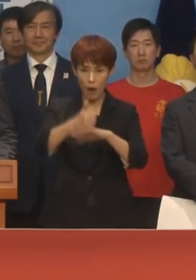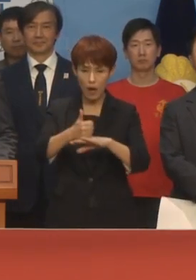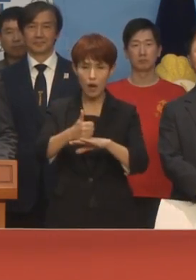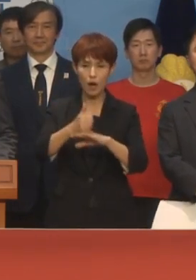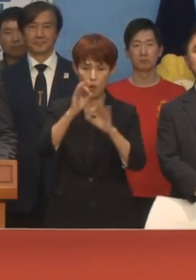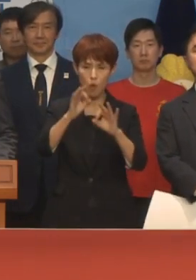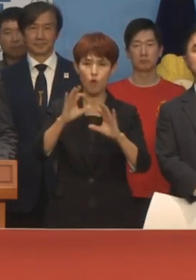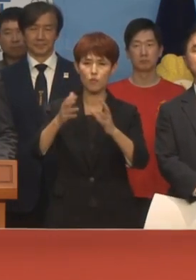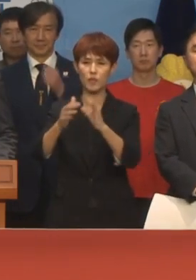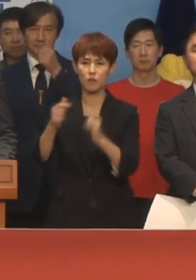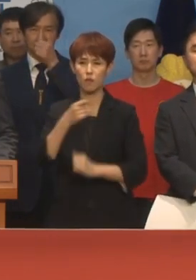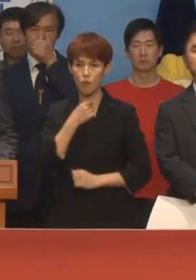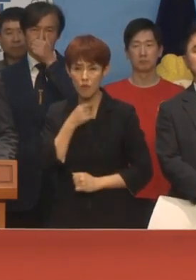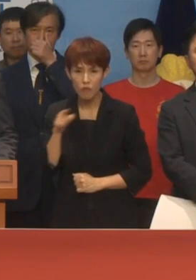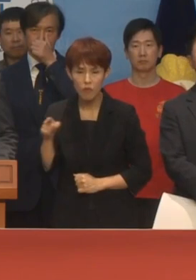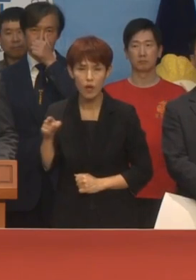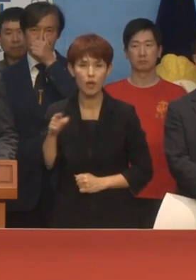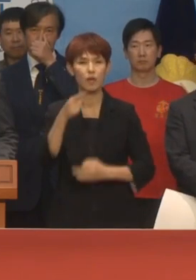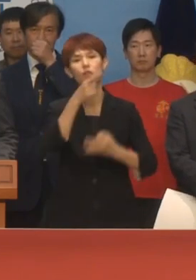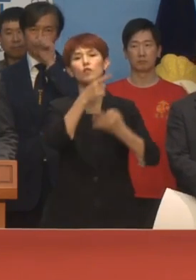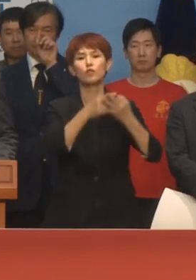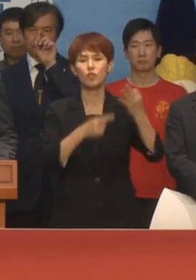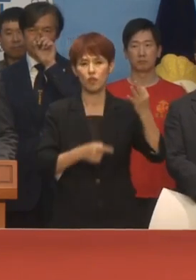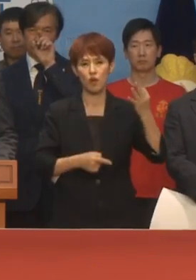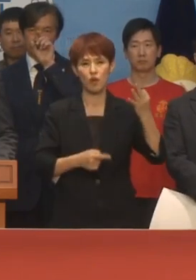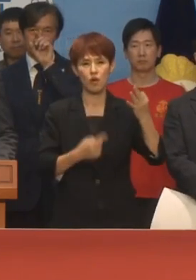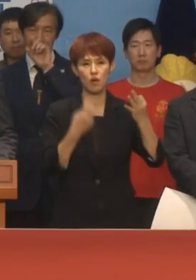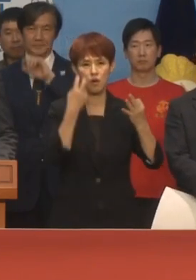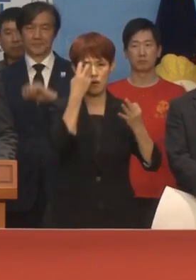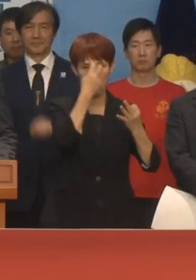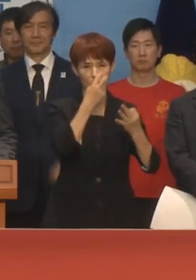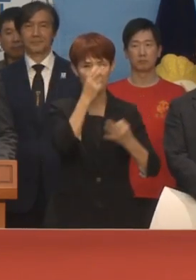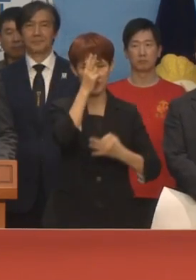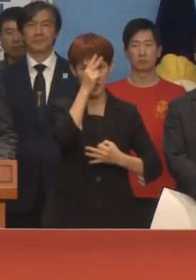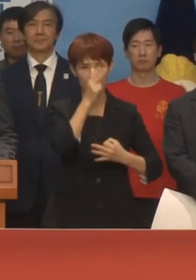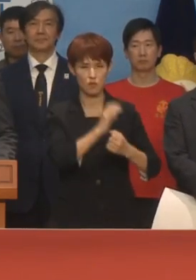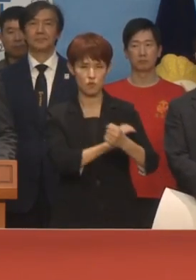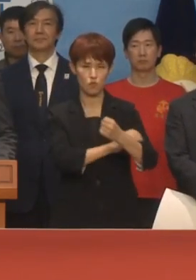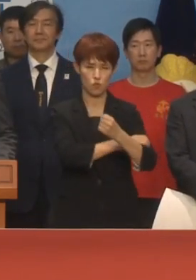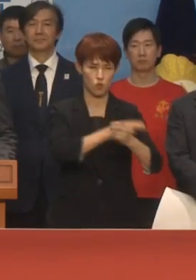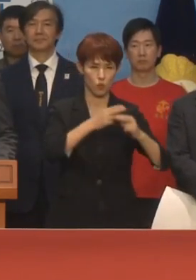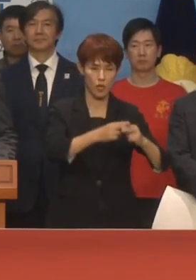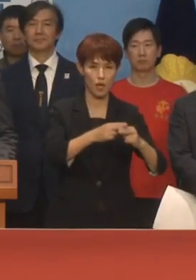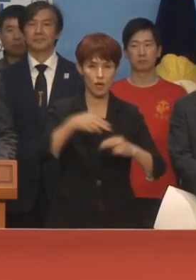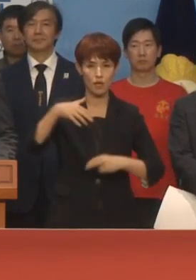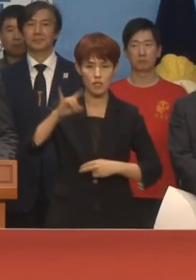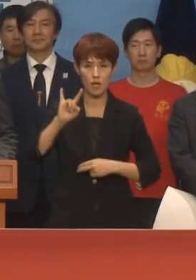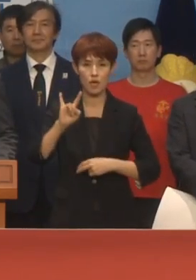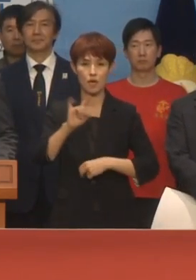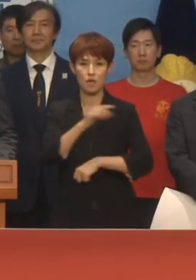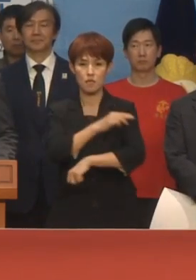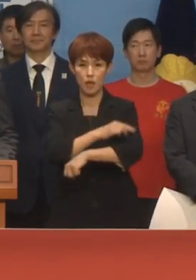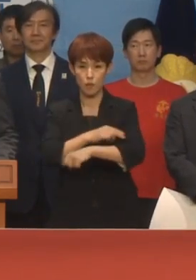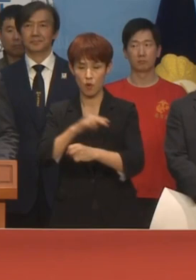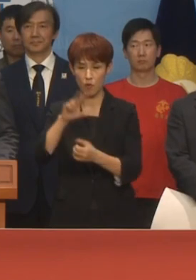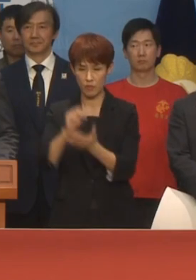국민들의 뜻이 윤석열 검찰 독재 그리고 이 최수근 상병 문제를